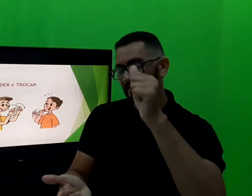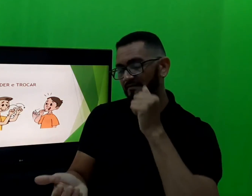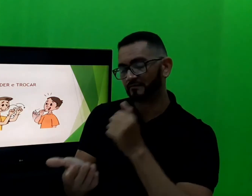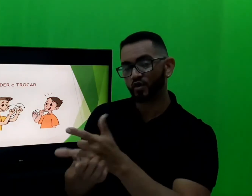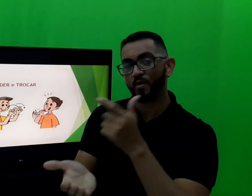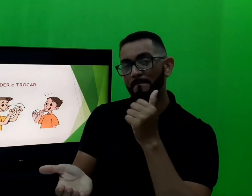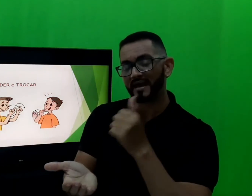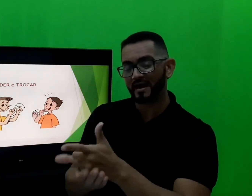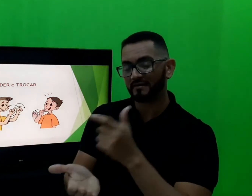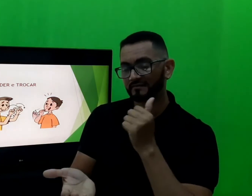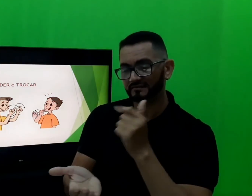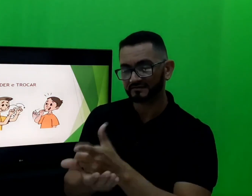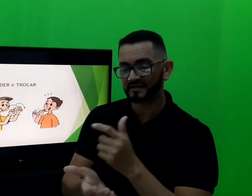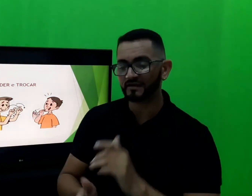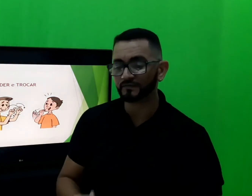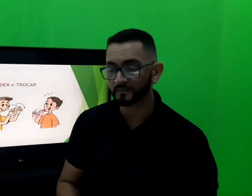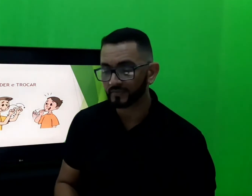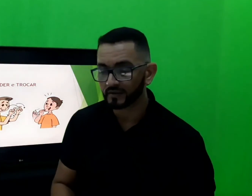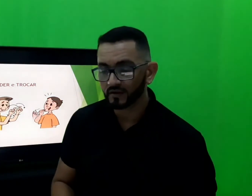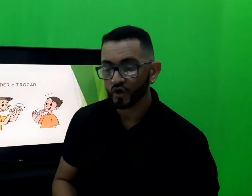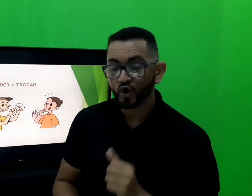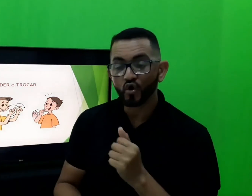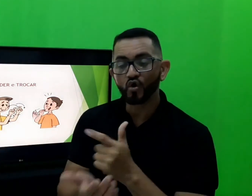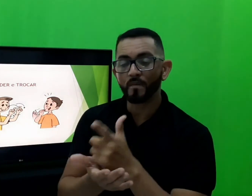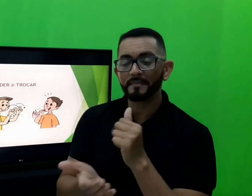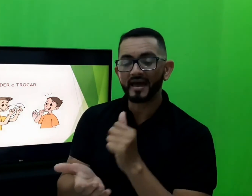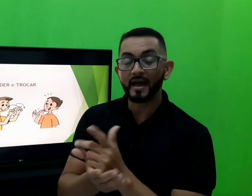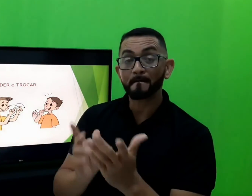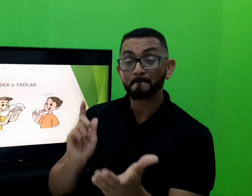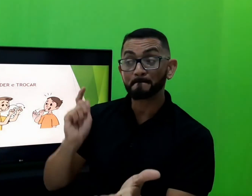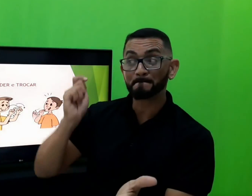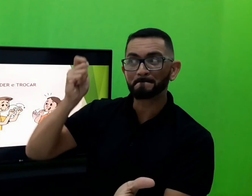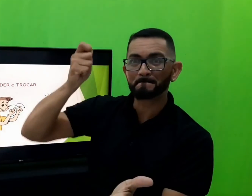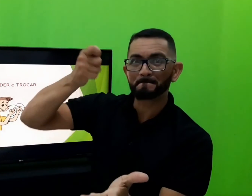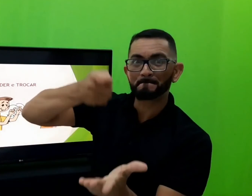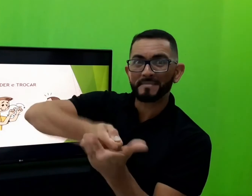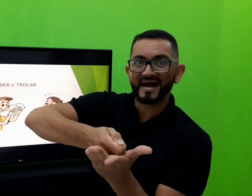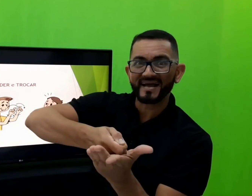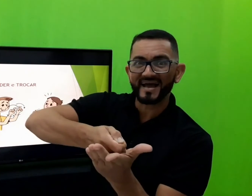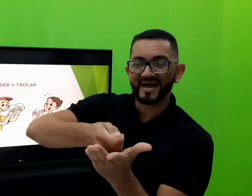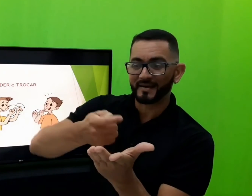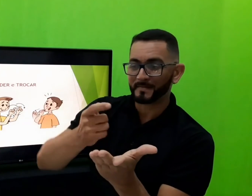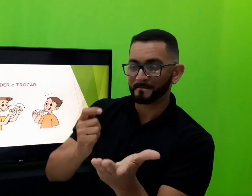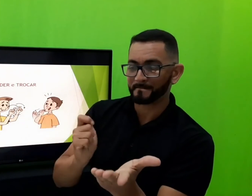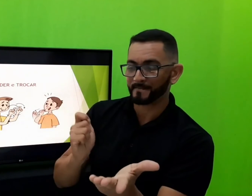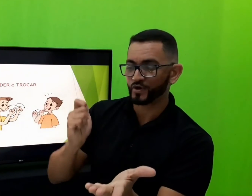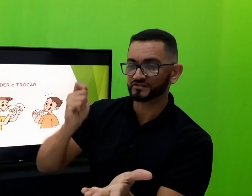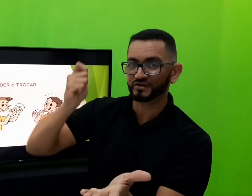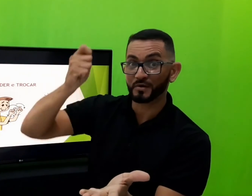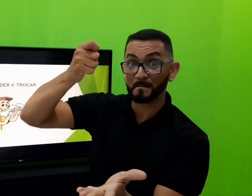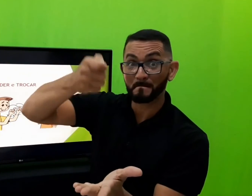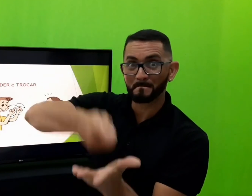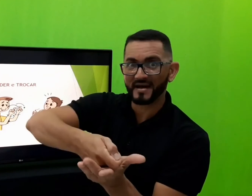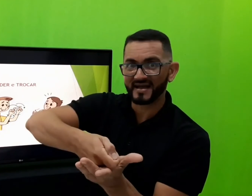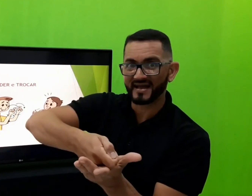A-L, comprar, certo? Comprar, pagar, olha só,